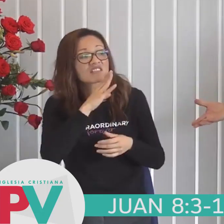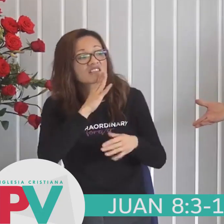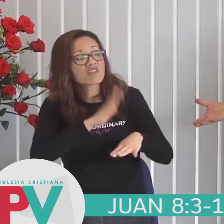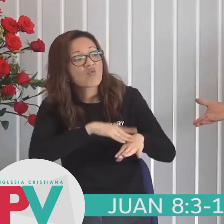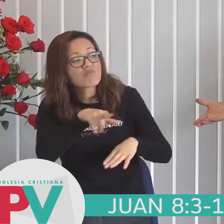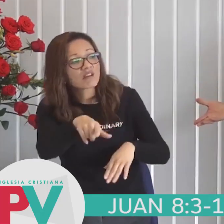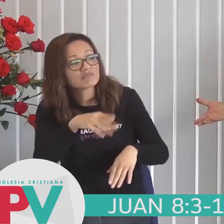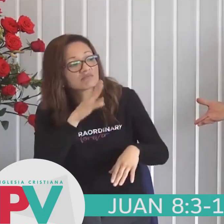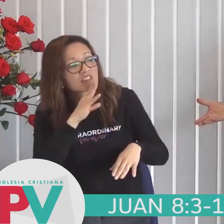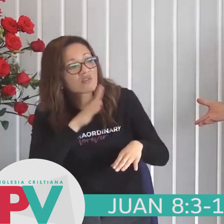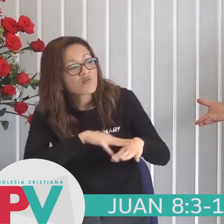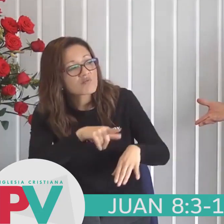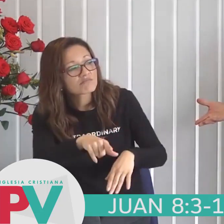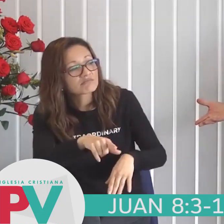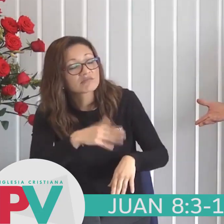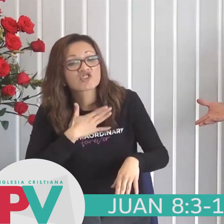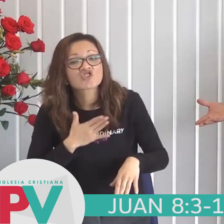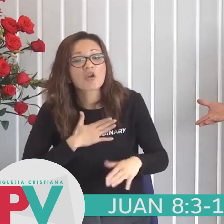acusar?